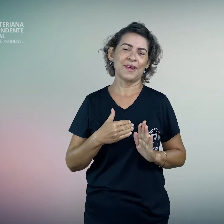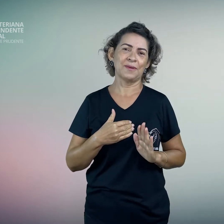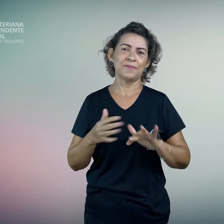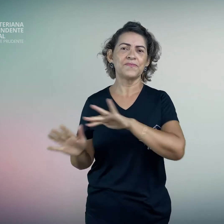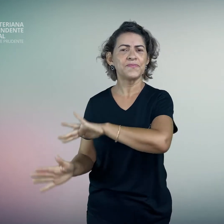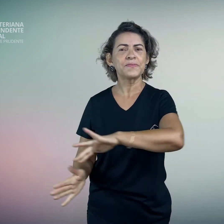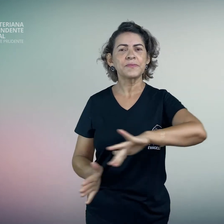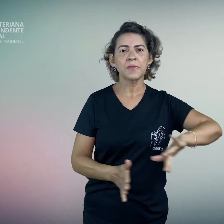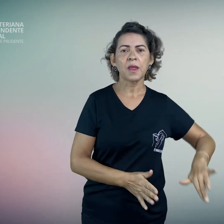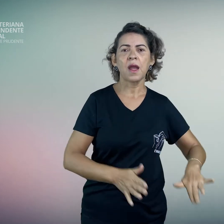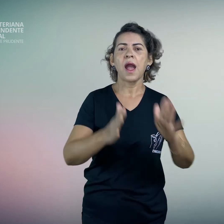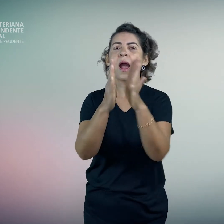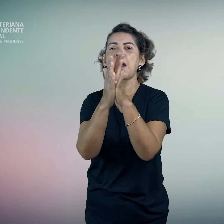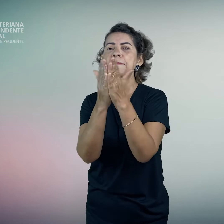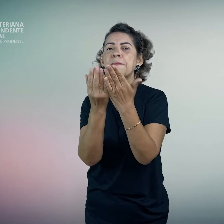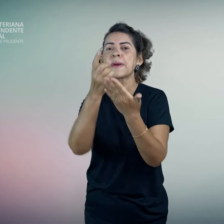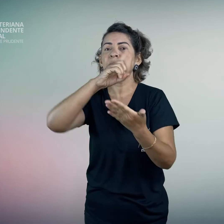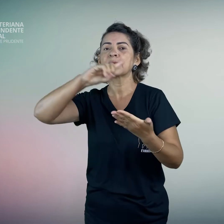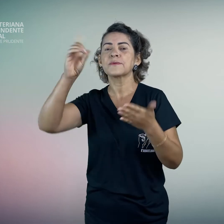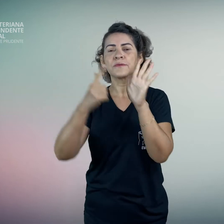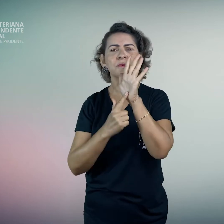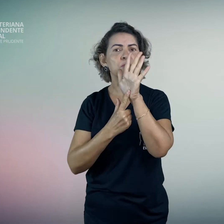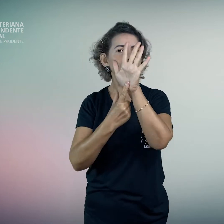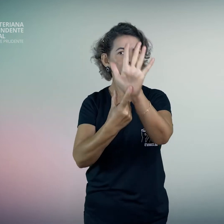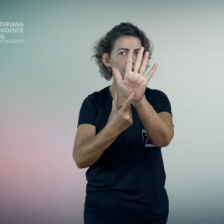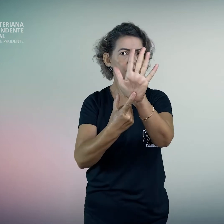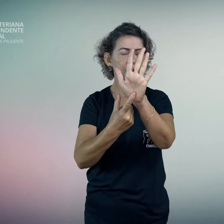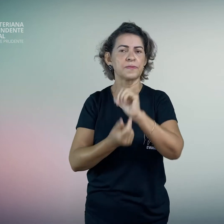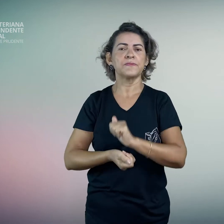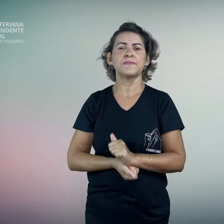Vejam o que o apóstolo Paulo fala a esse respeito.